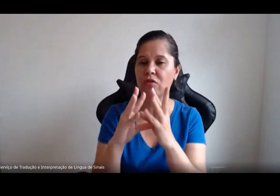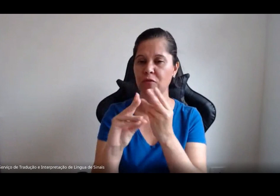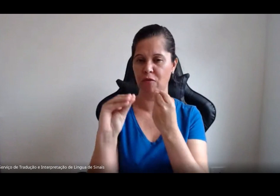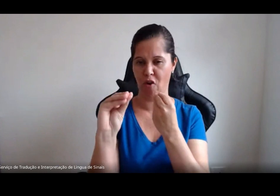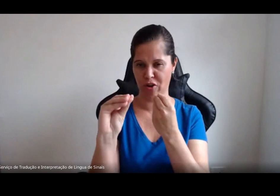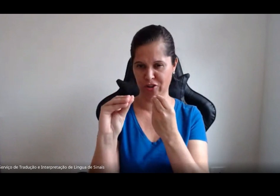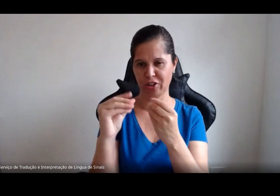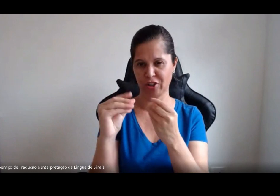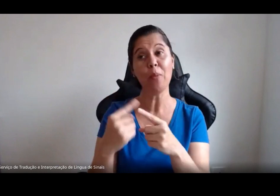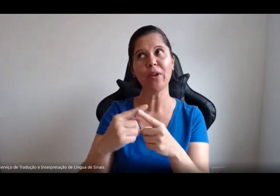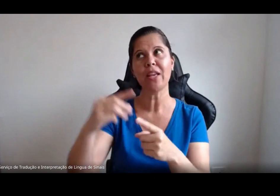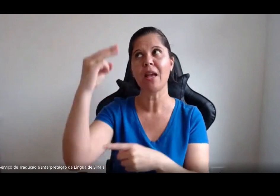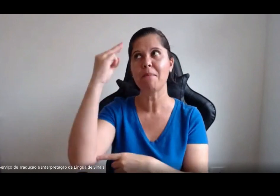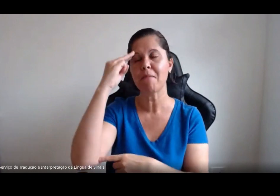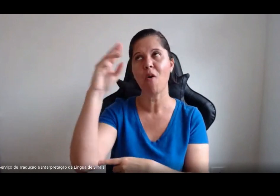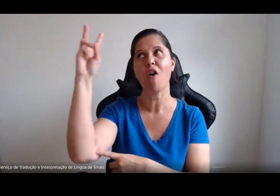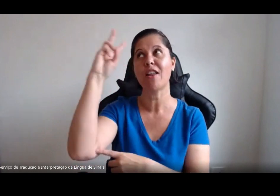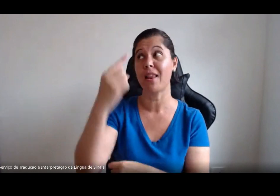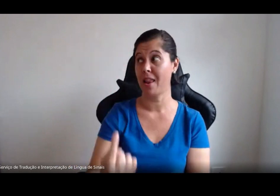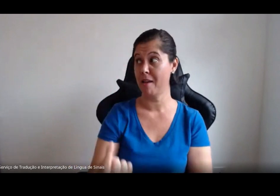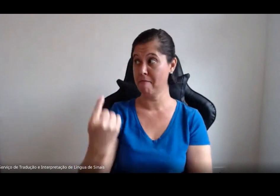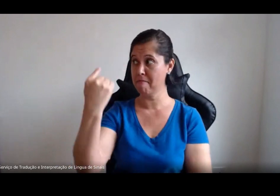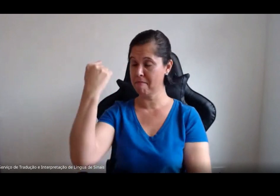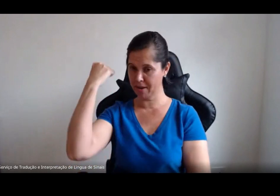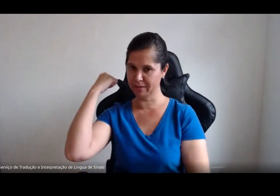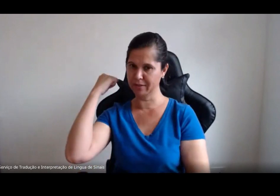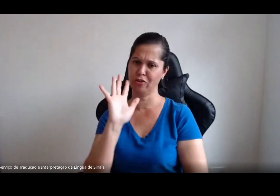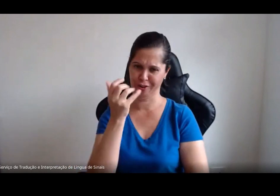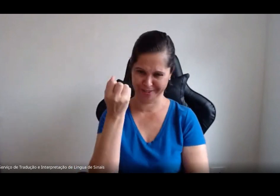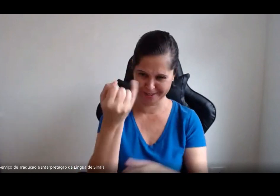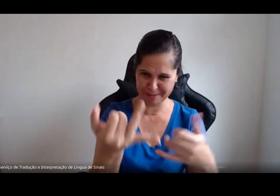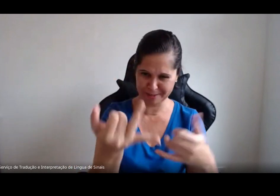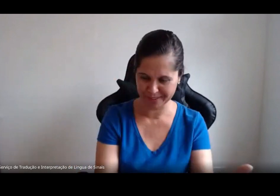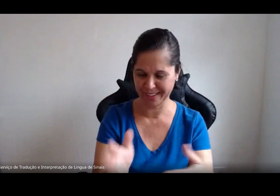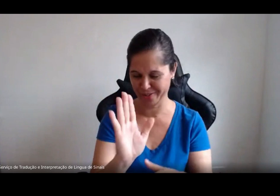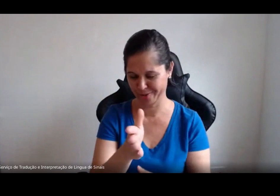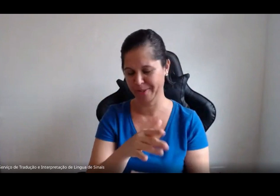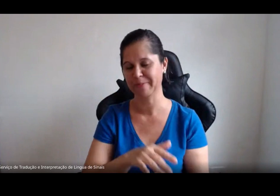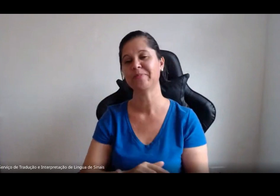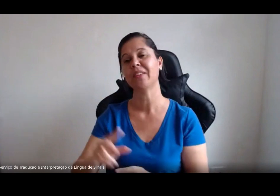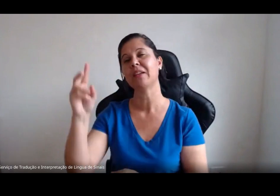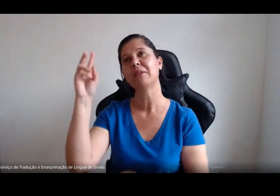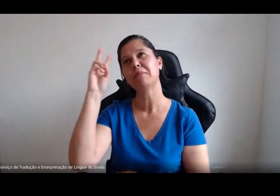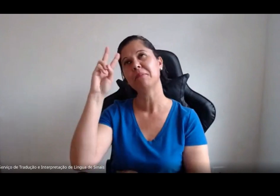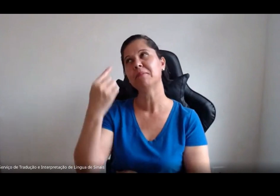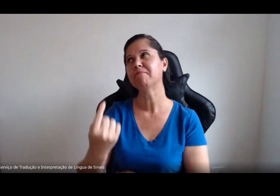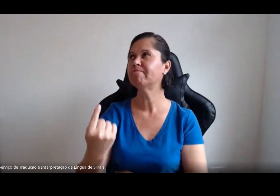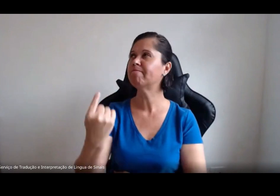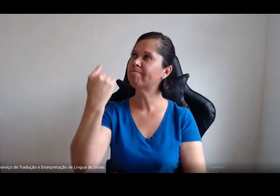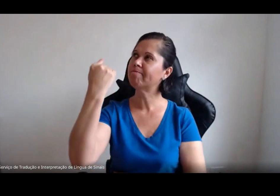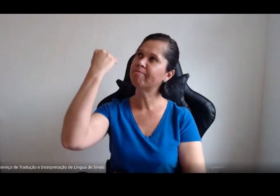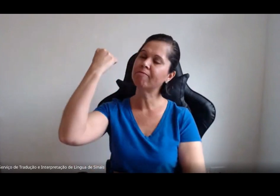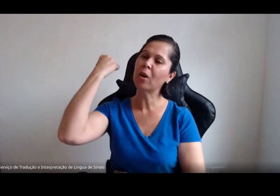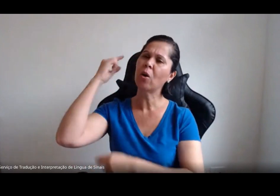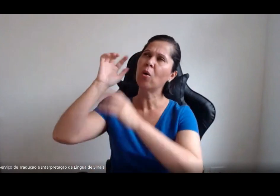já que esse tipo de escrito se baseia em lembranças, como eu disse há pouco, citando Cyrulnik, as